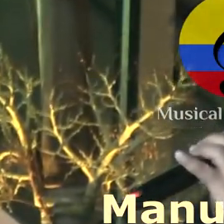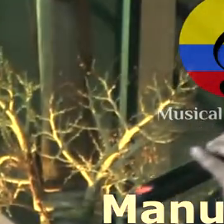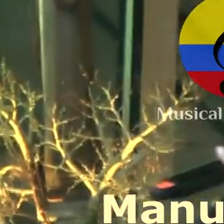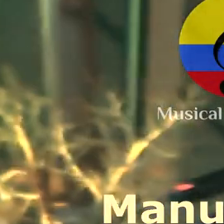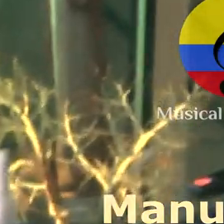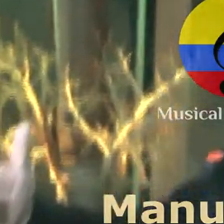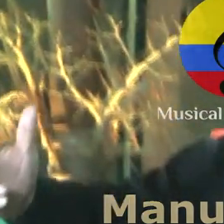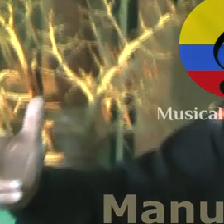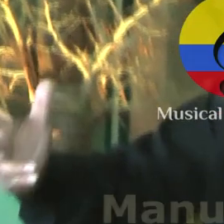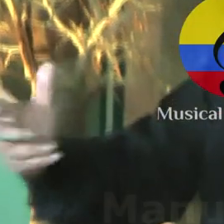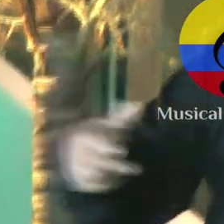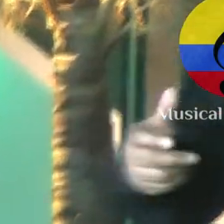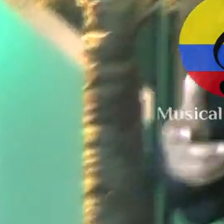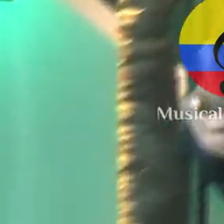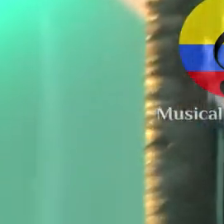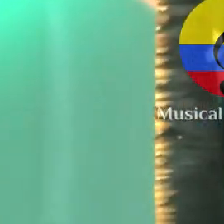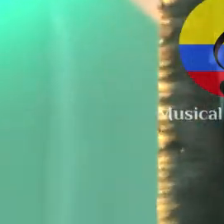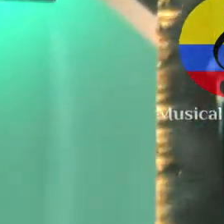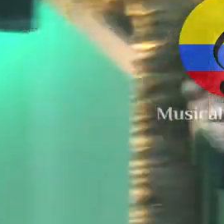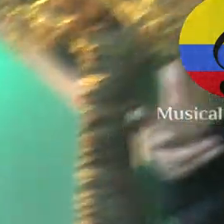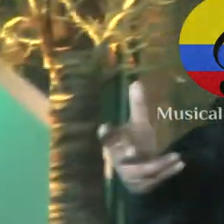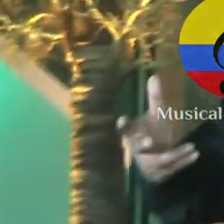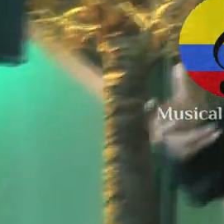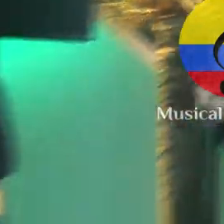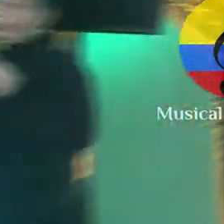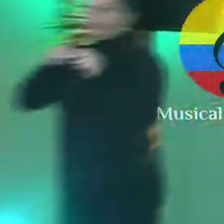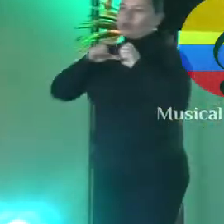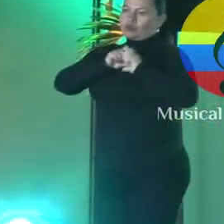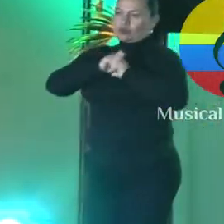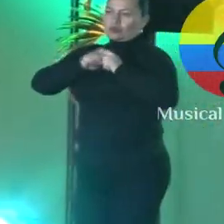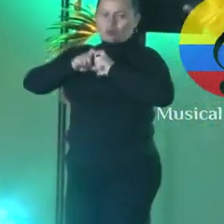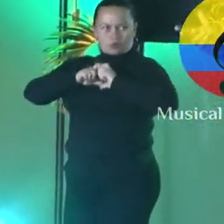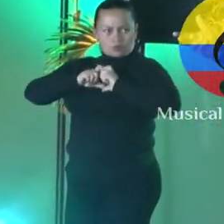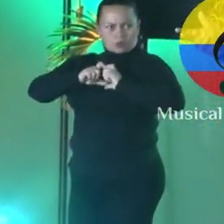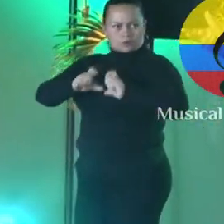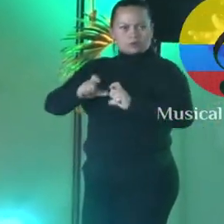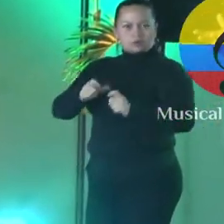cuatro palabras de este pobre corazón.